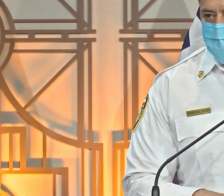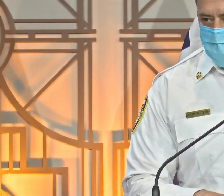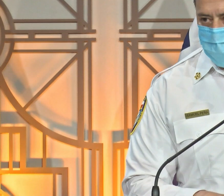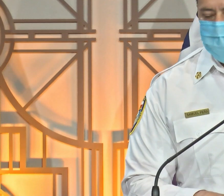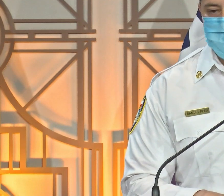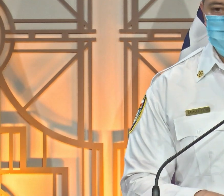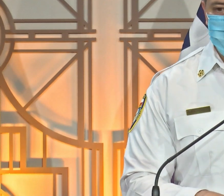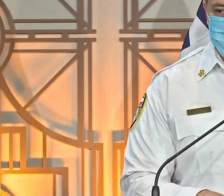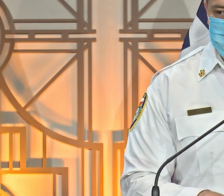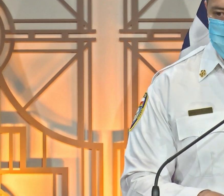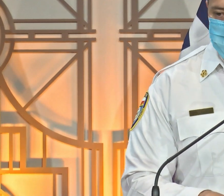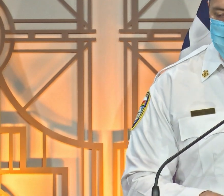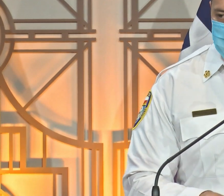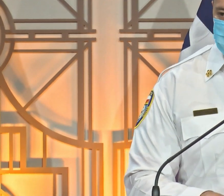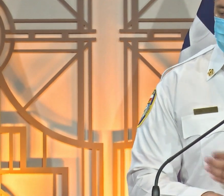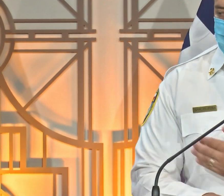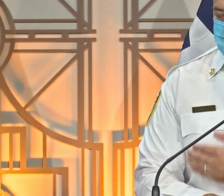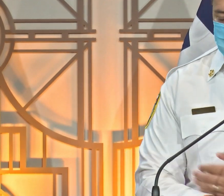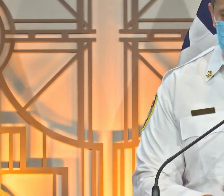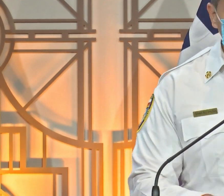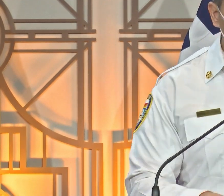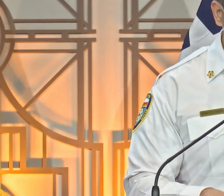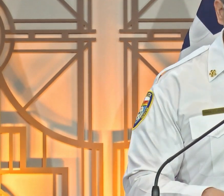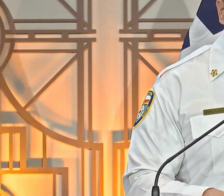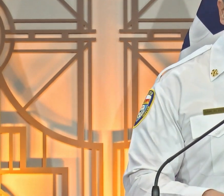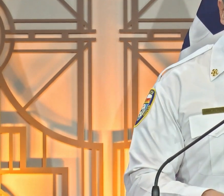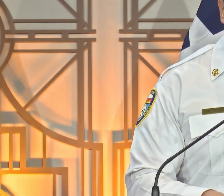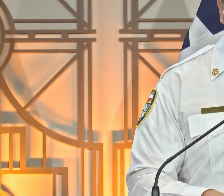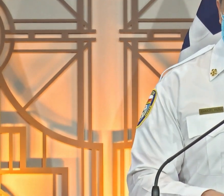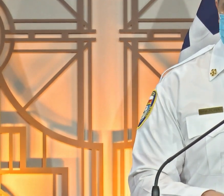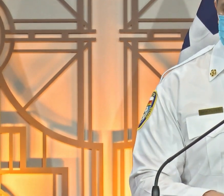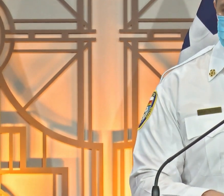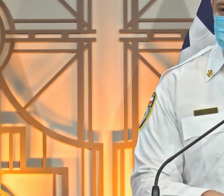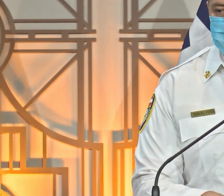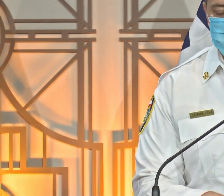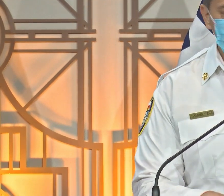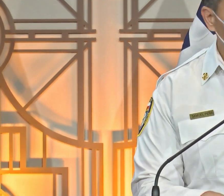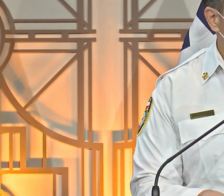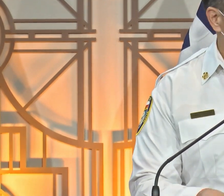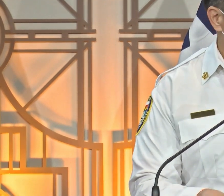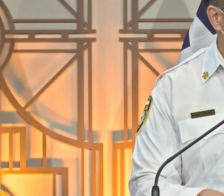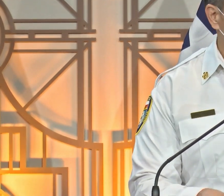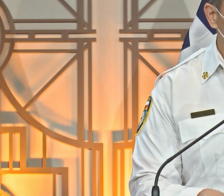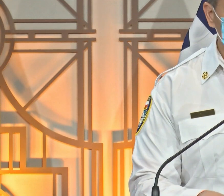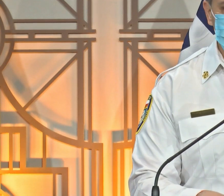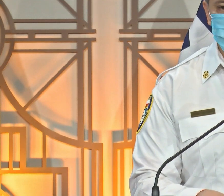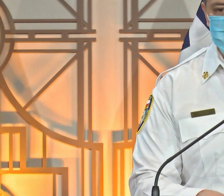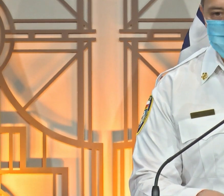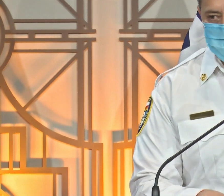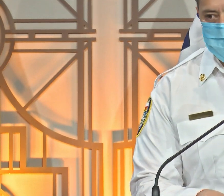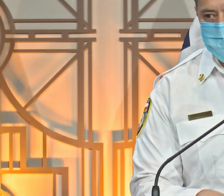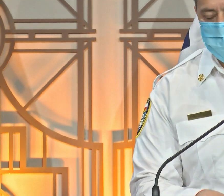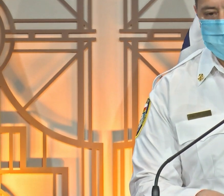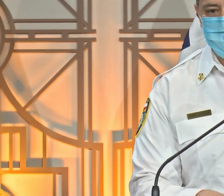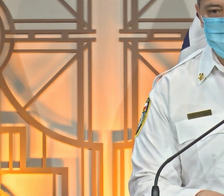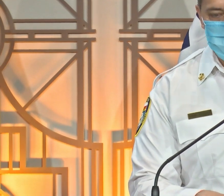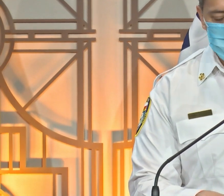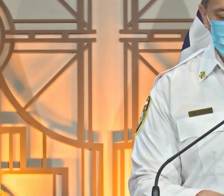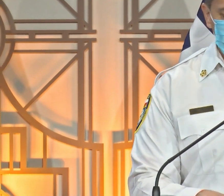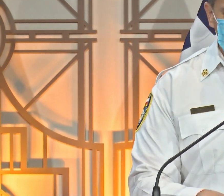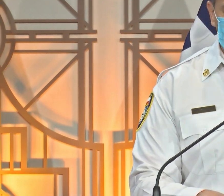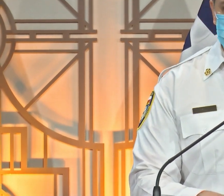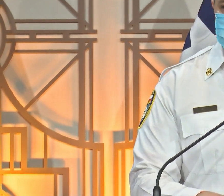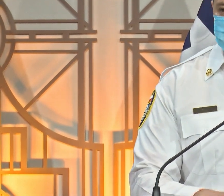está preparada, el departamento de bomberos, de policía, otros departamentos de la ciudad de Houston están preparados para poder